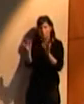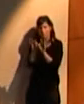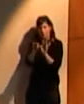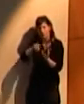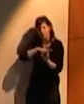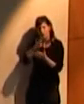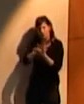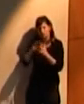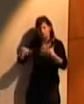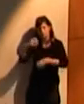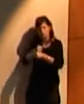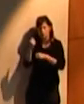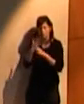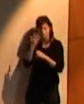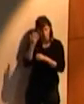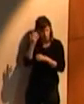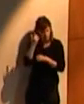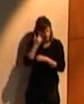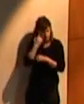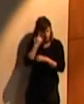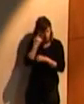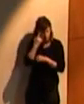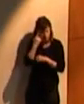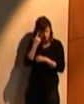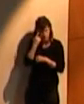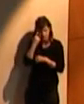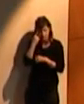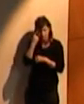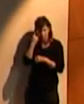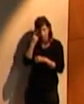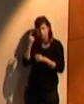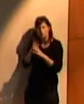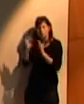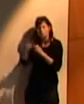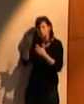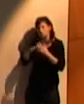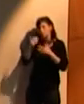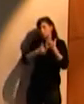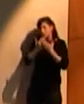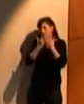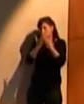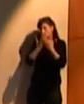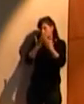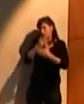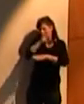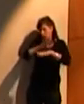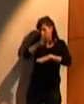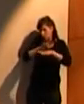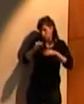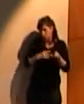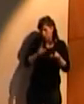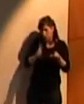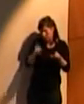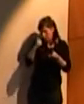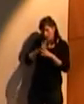19 ans, et que par cette sensibilité-là, au cours de mes études d'architecture, j'ai accompagné chaque